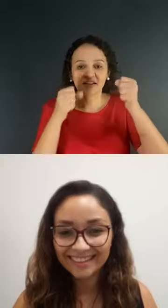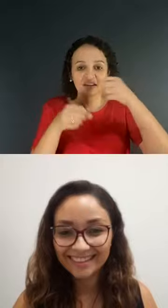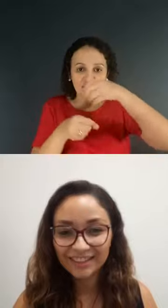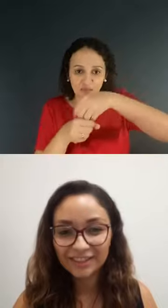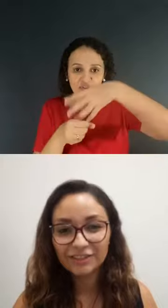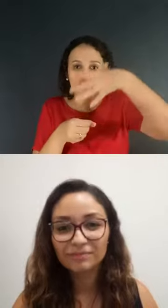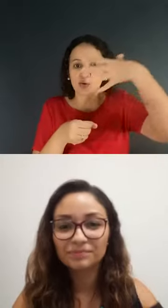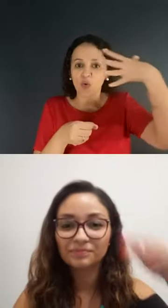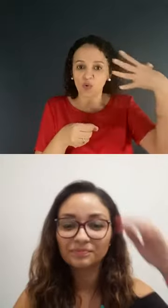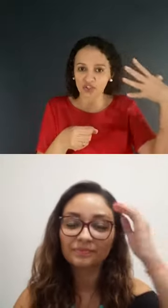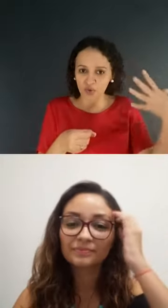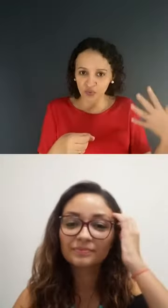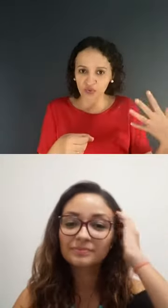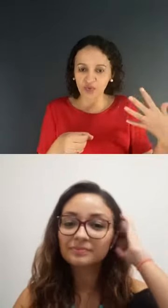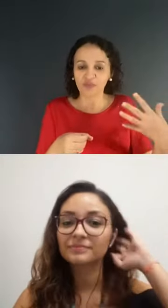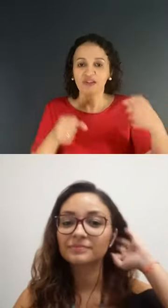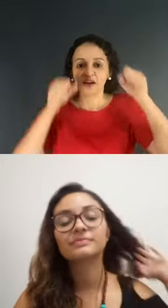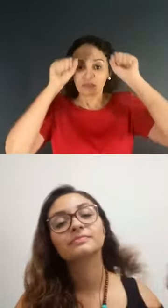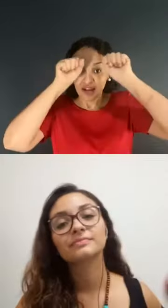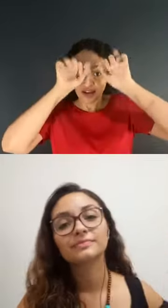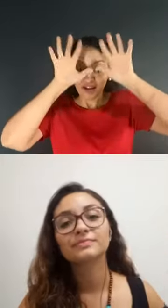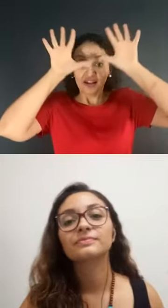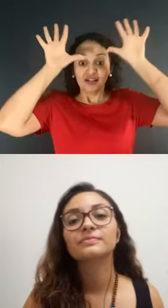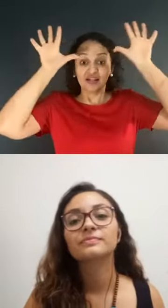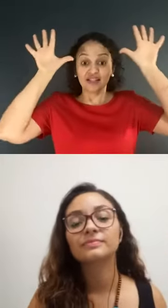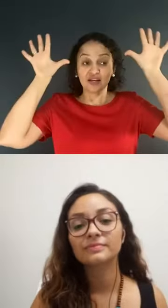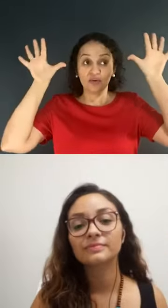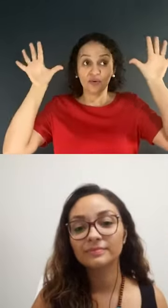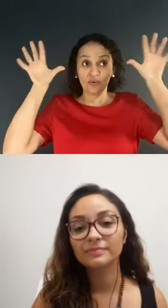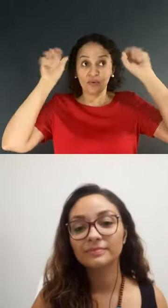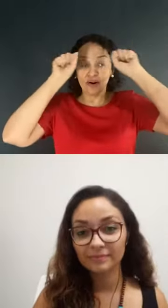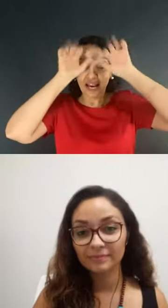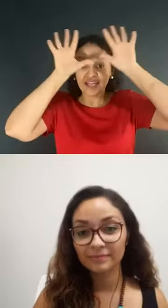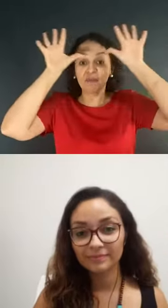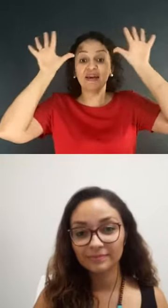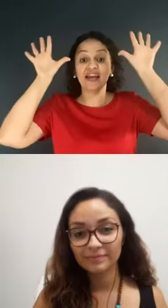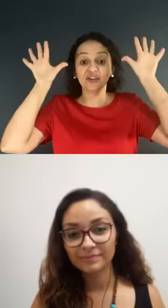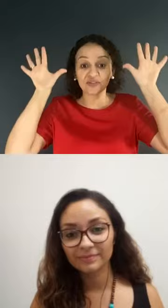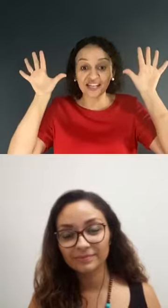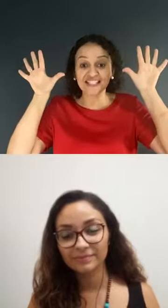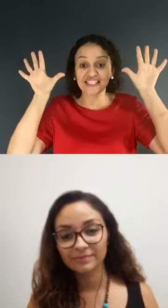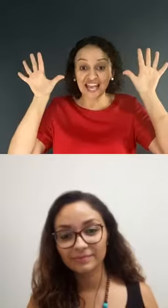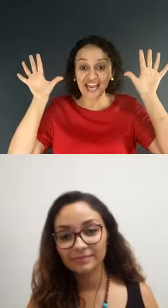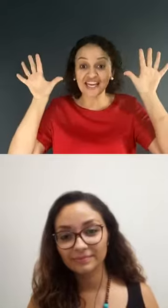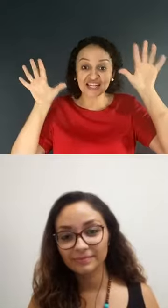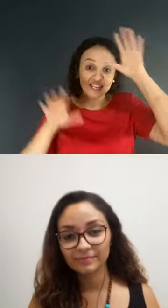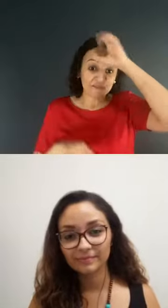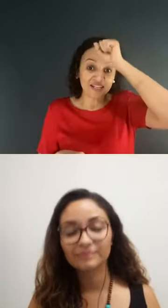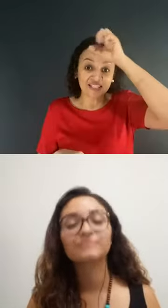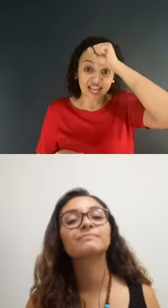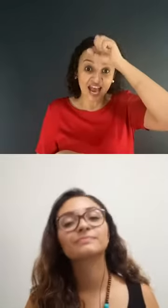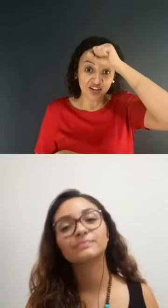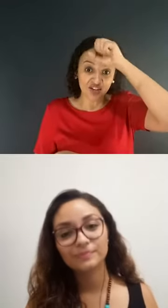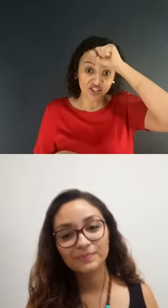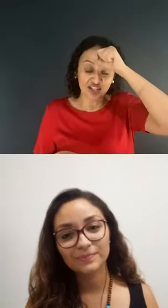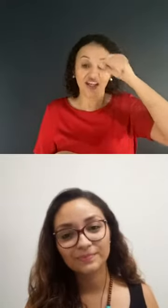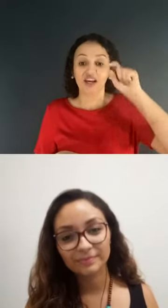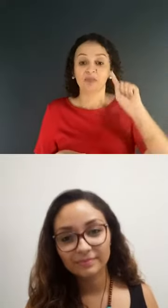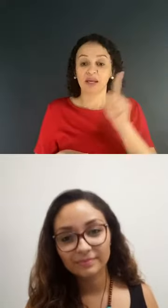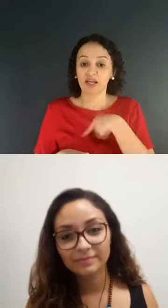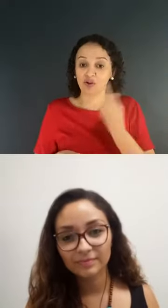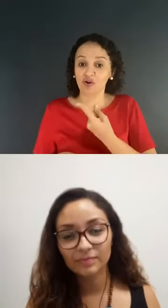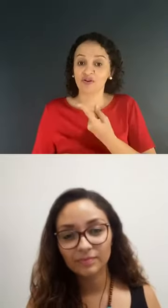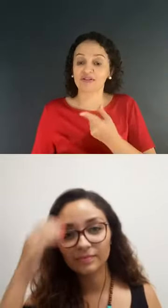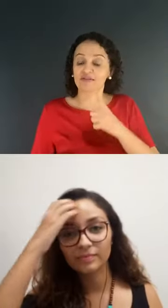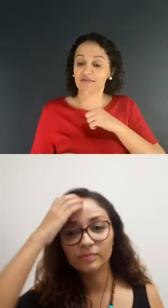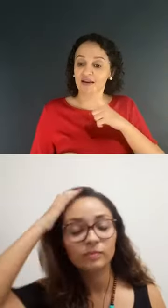Nós queríamos trazer um conteúdo para trazer um clareamento das ideias, aprendizagem,